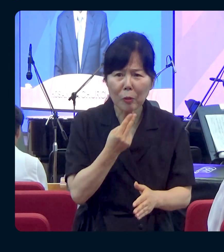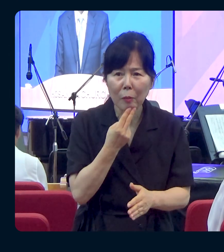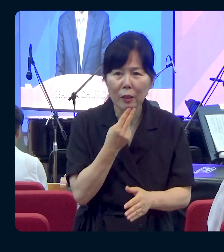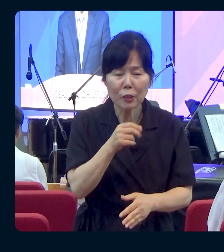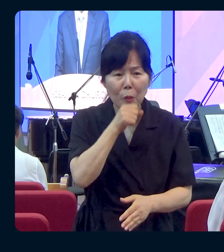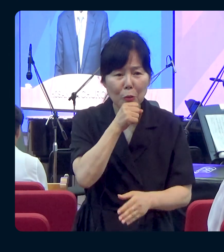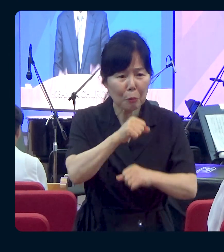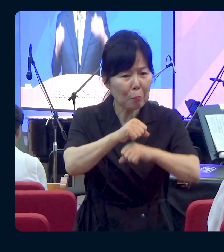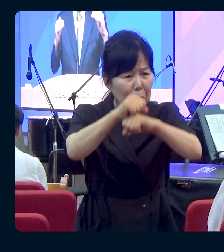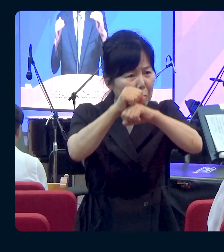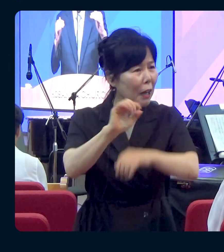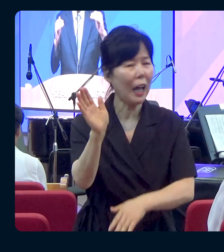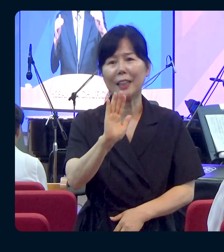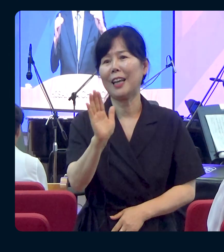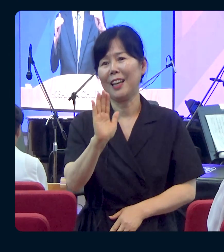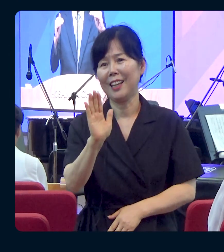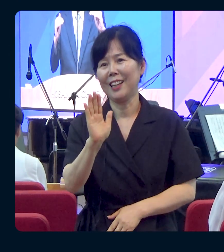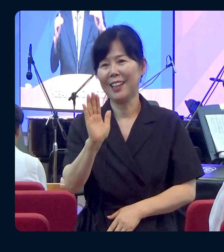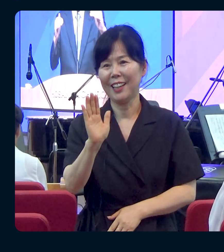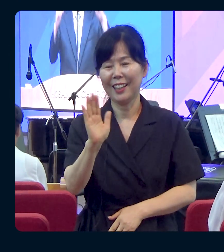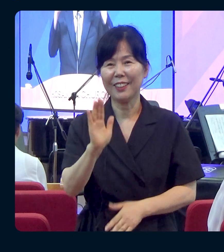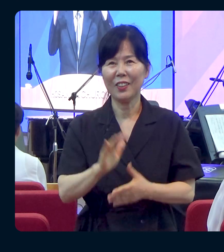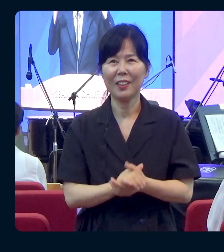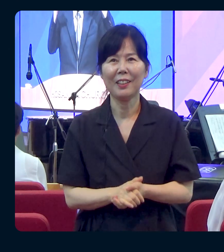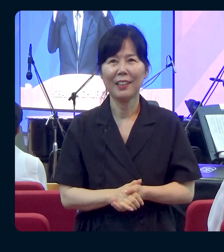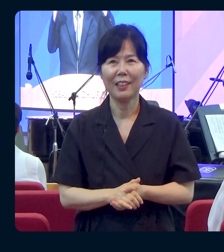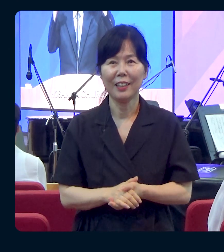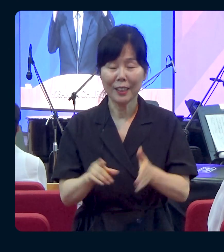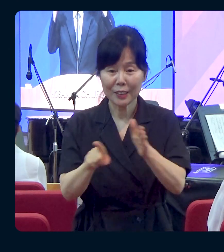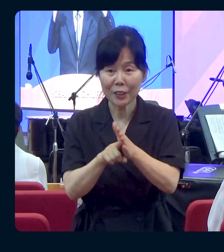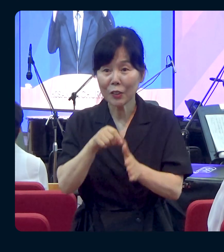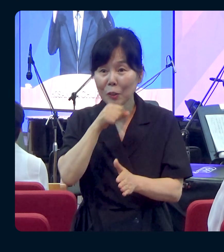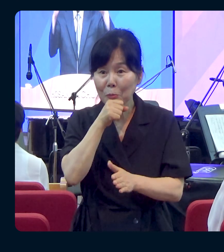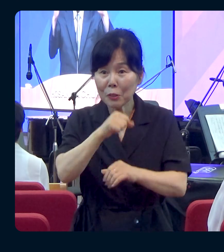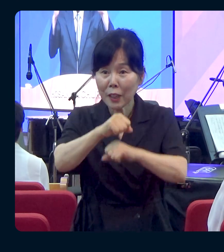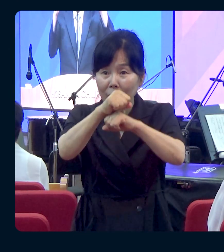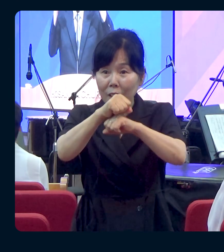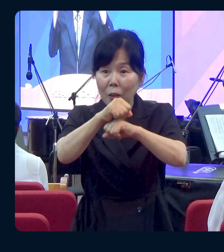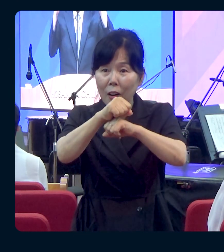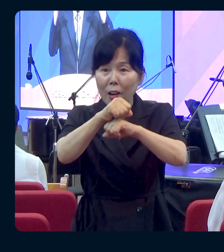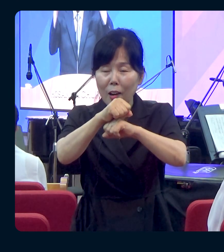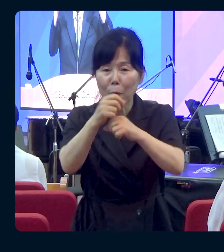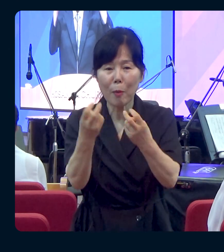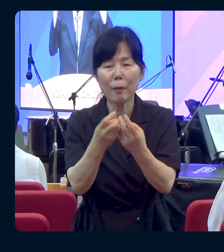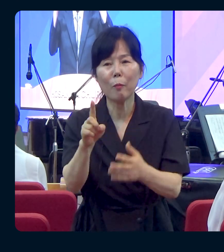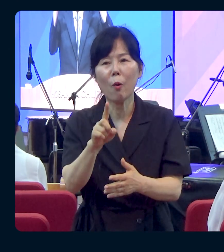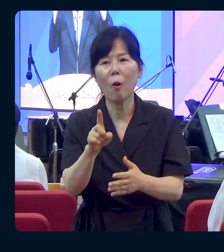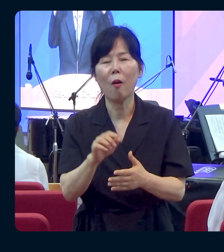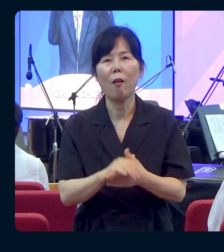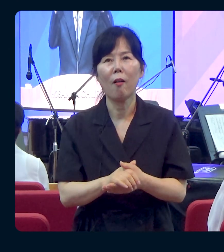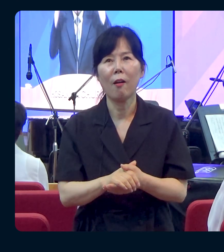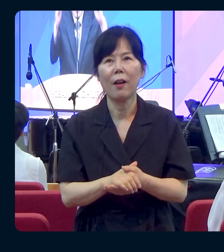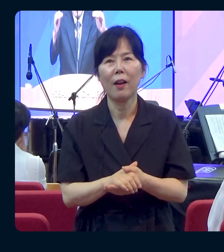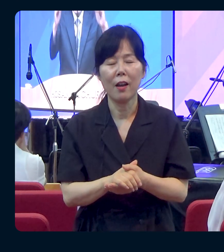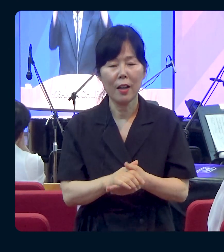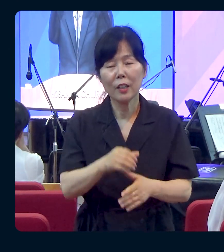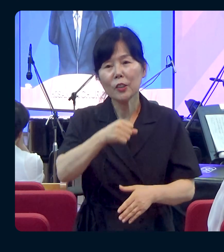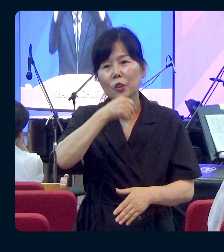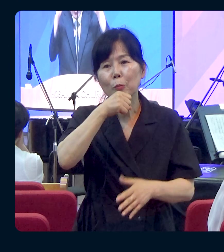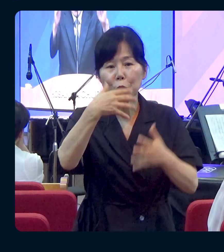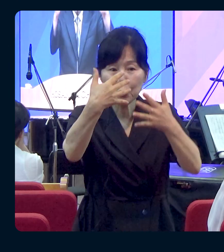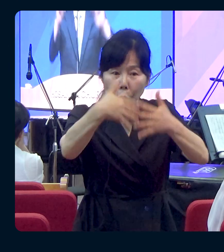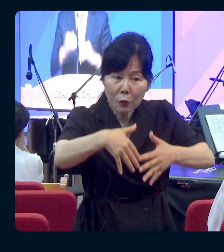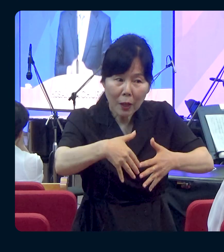않고 있으면 점수가 올라가는 게 아니에요. 이거는요, 정말 포인트가